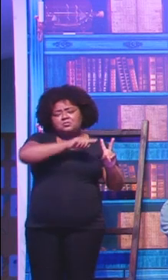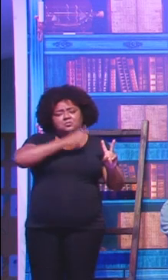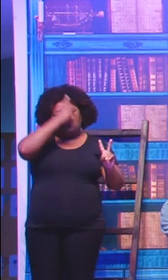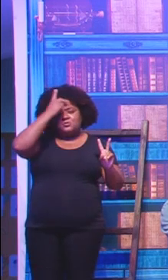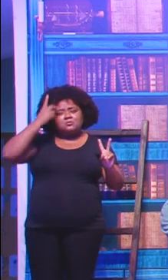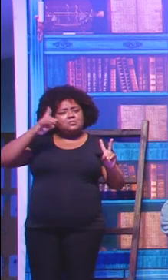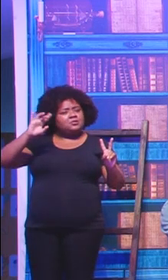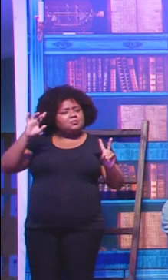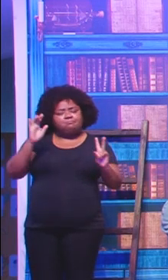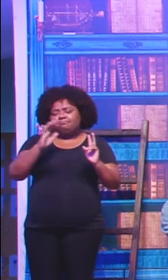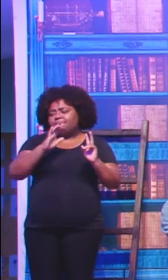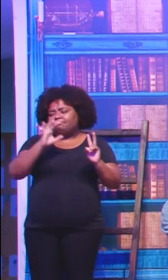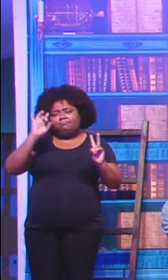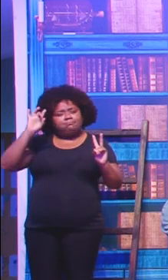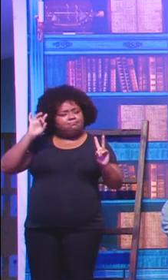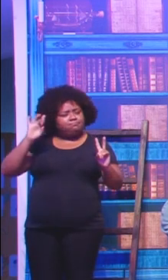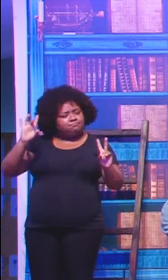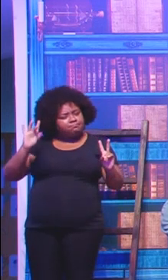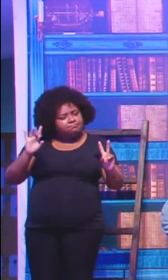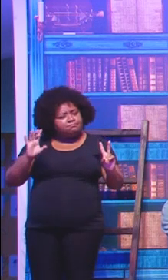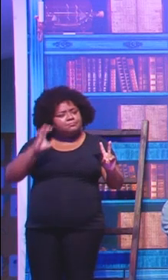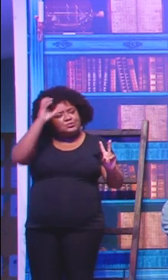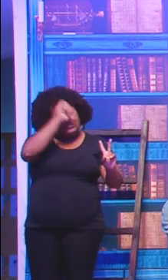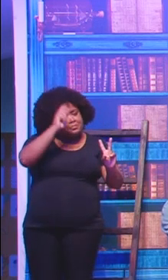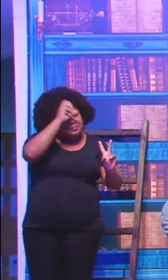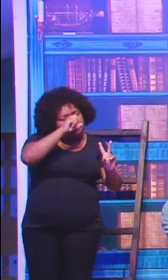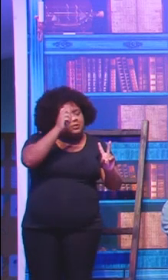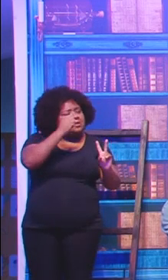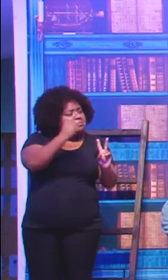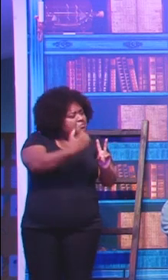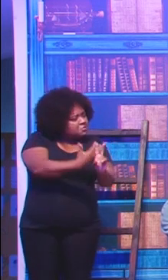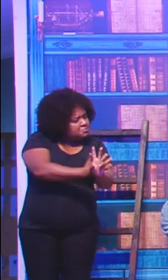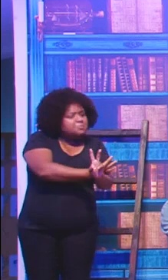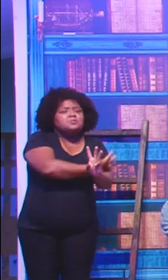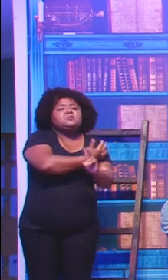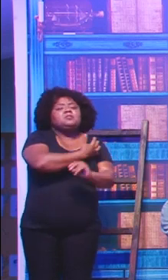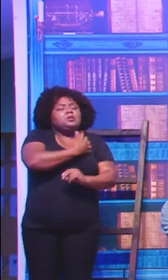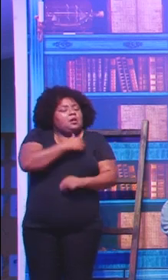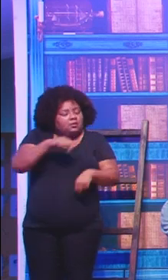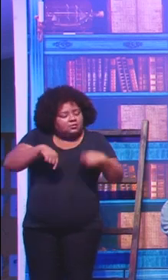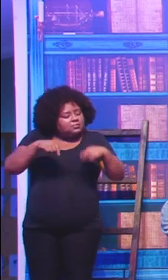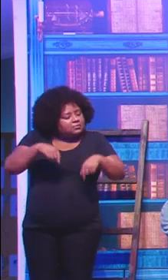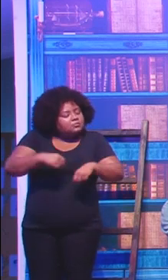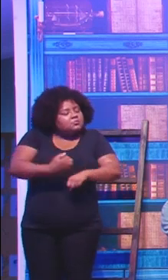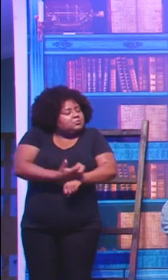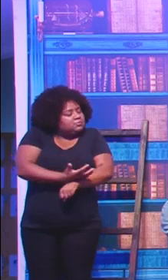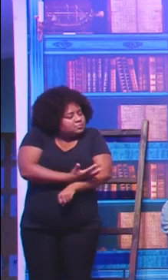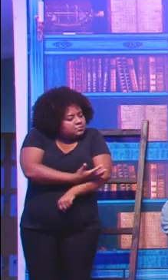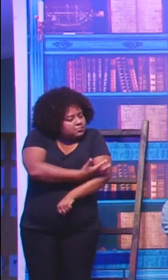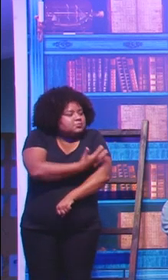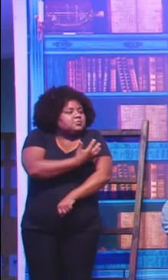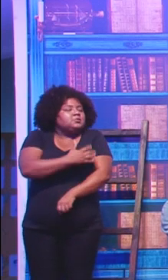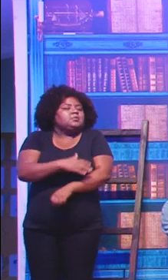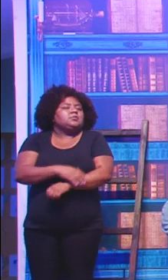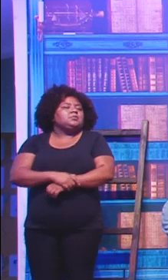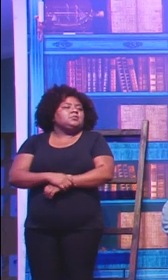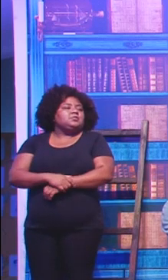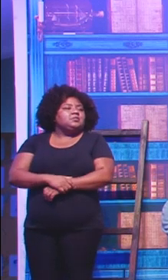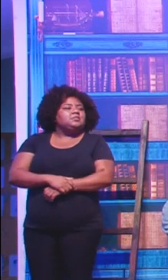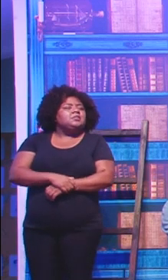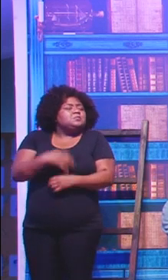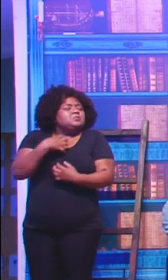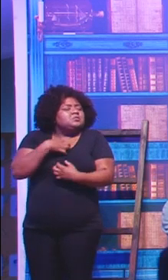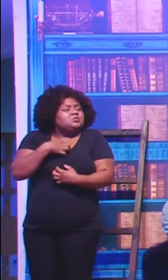de aprender com vocês, de me emocionar. Realmente me emocionei aqui em muitos momentos. Eu acho que isso comprova um pouco do sintoma,